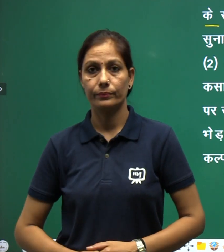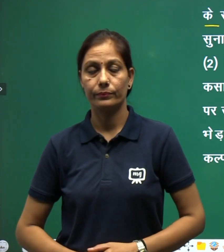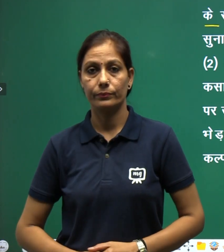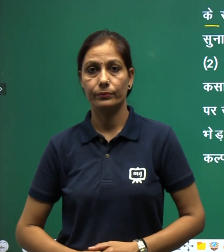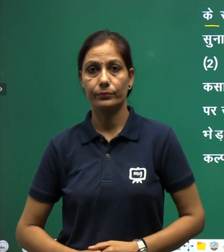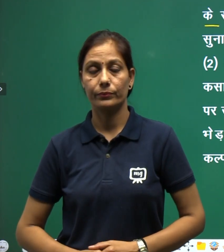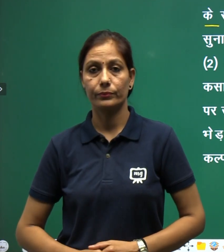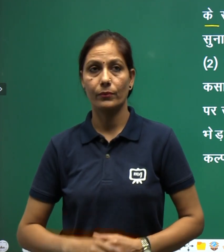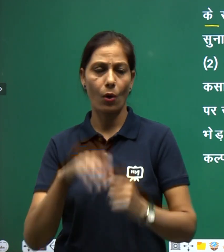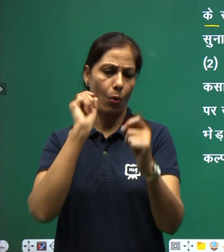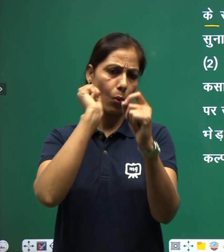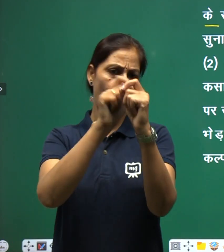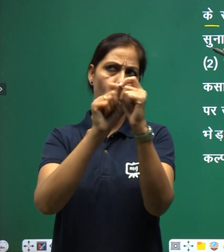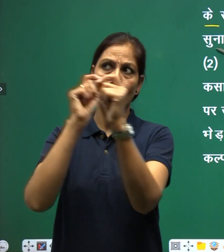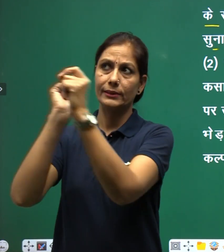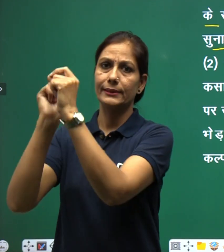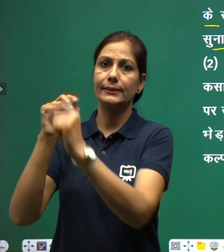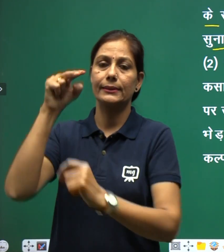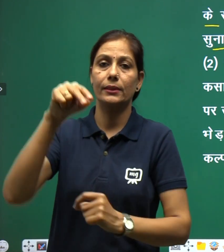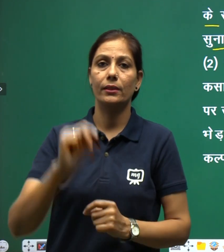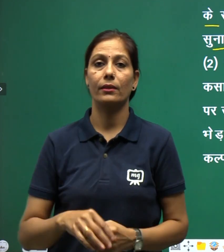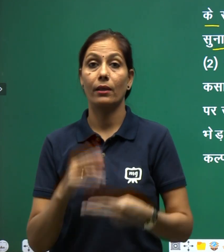के सूली चढ़ाने के प्रसंग को सुनाना।